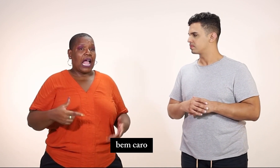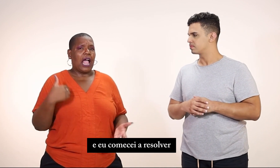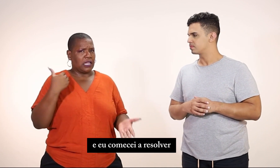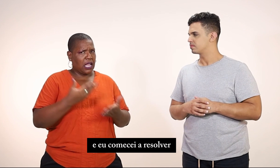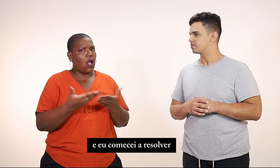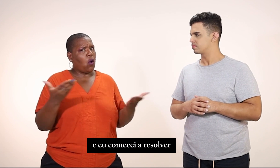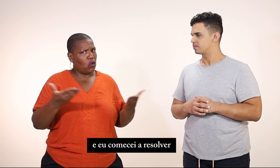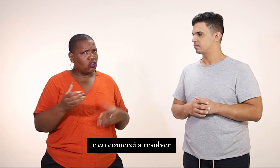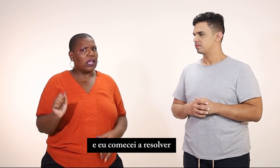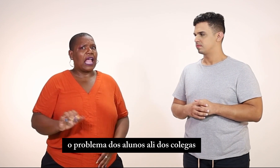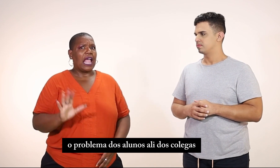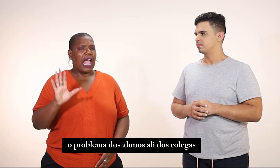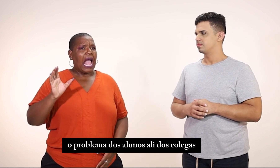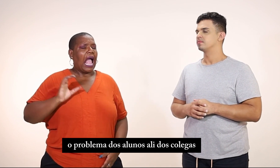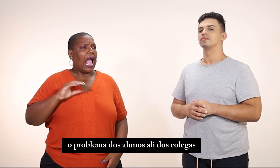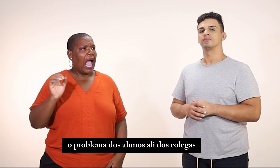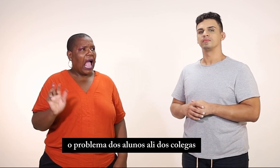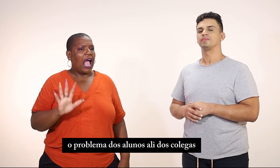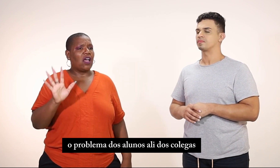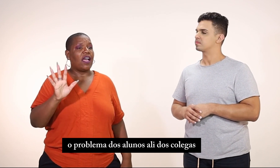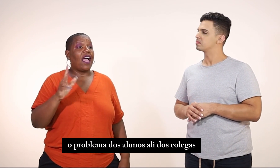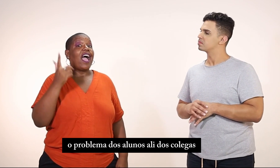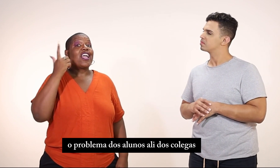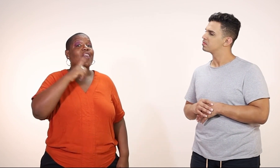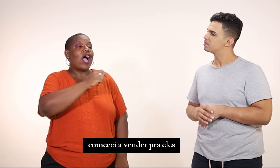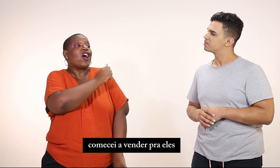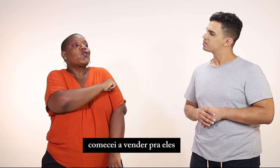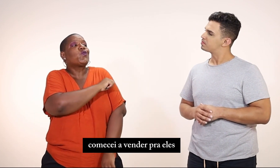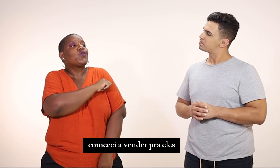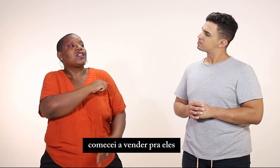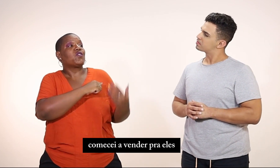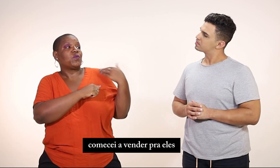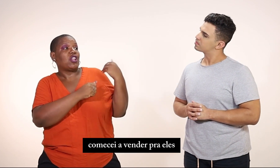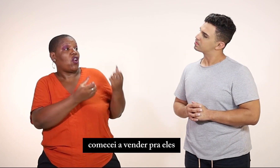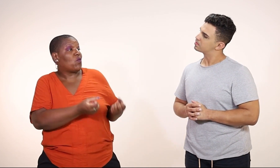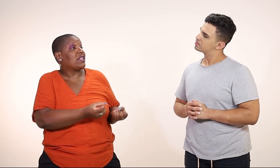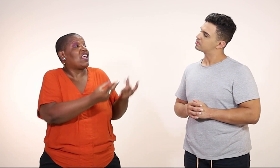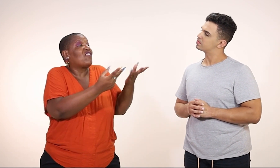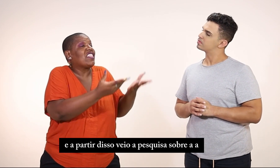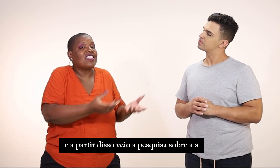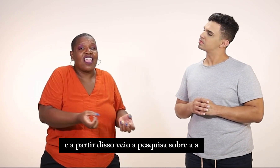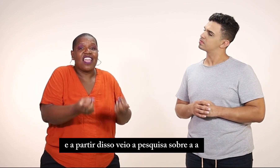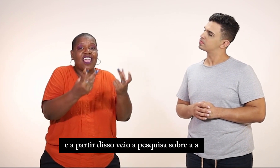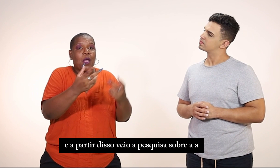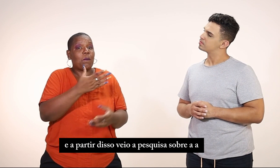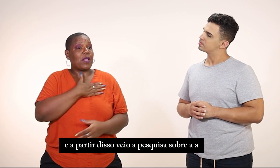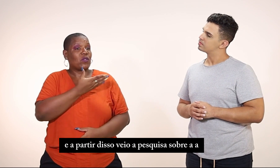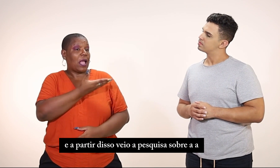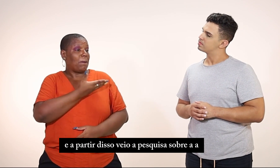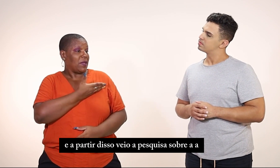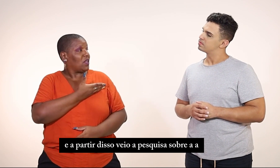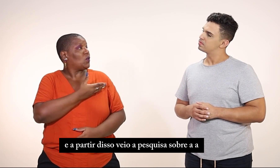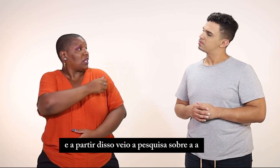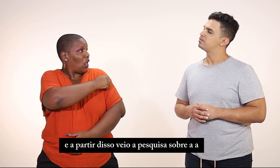E eu comecei a resolver o problema dos alunos ali, dos colegas, comecei a vender para eles. E a partir disso veio a pesquisa